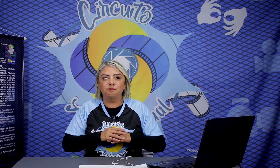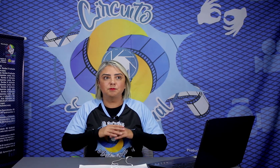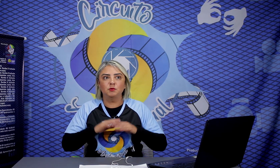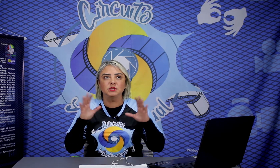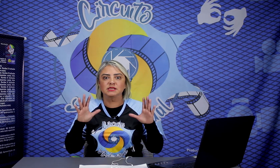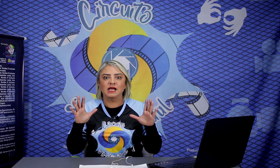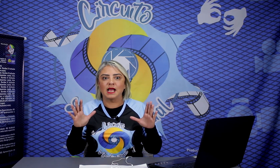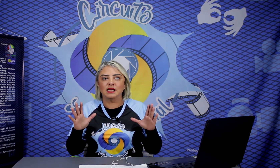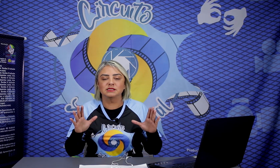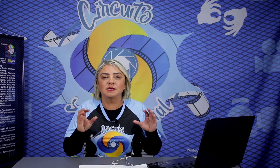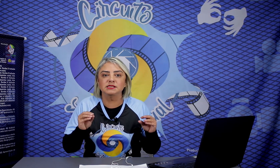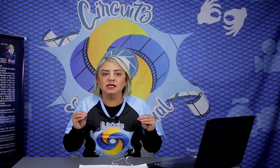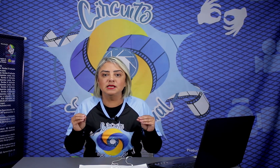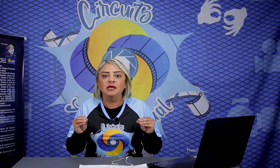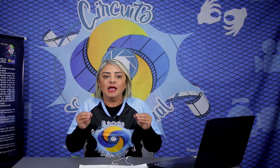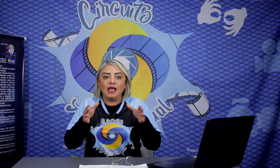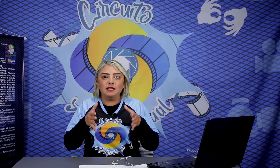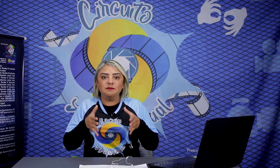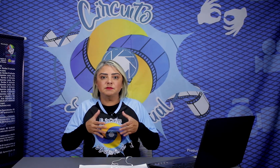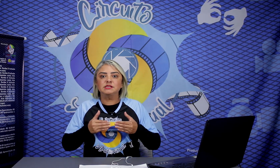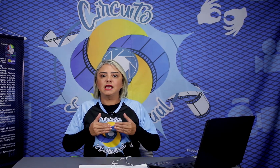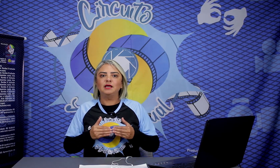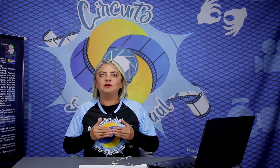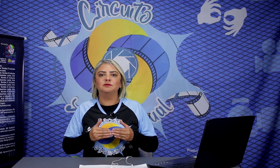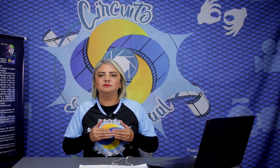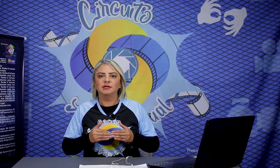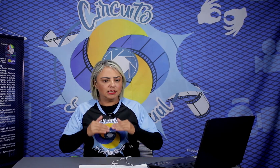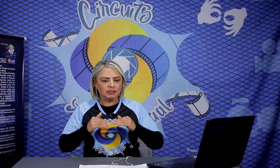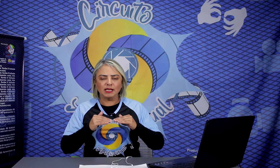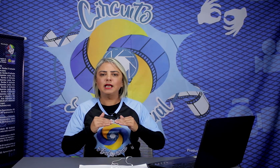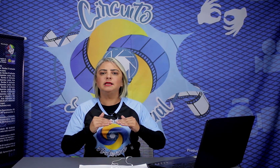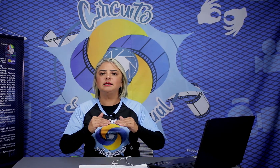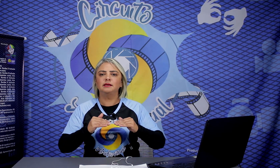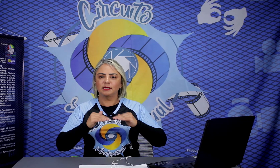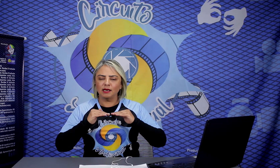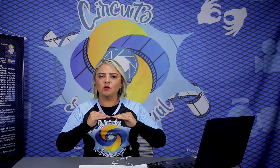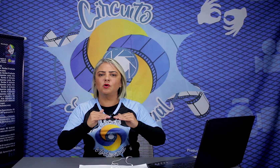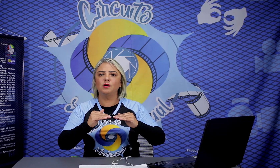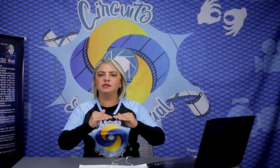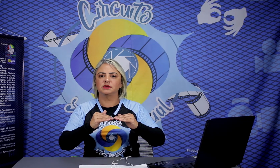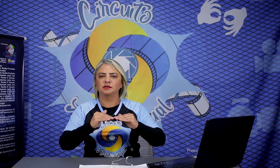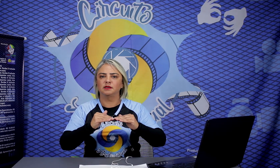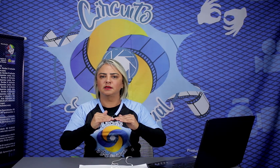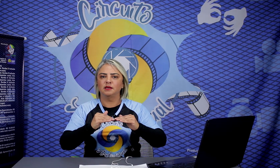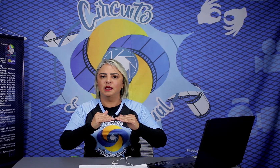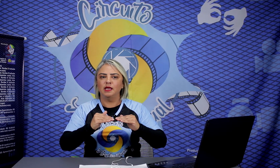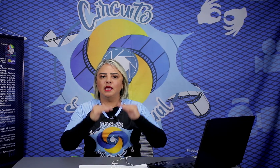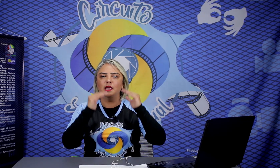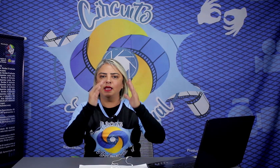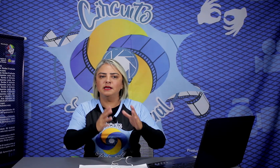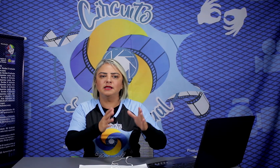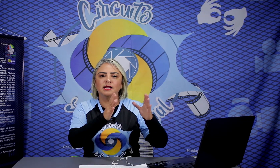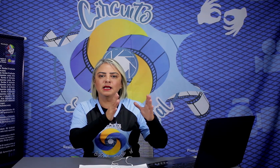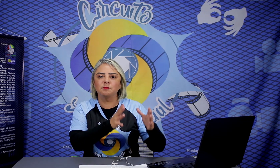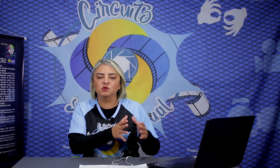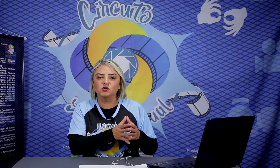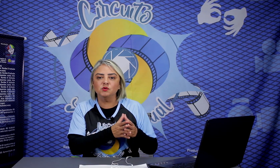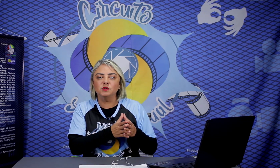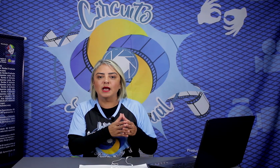puta das galáxias, mas ele é sério. Ele está ali naquela coisa. Ele tem aquela postura